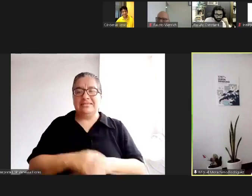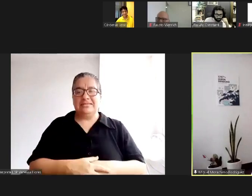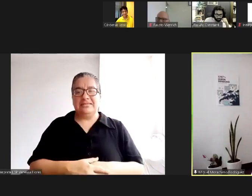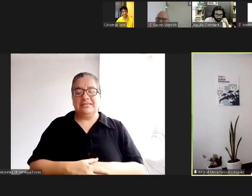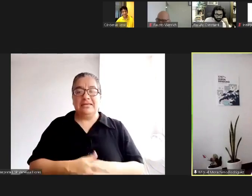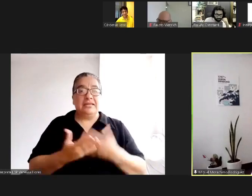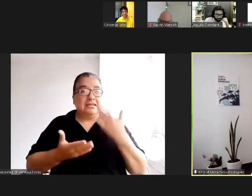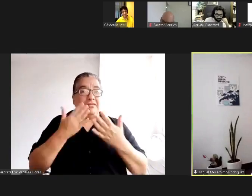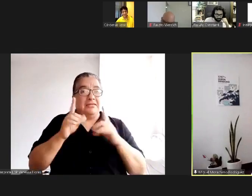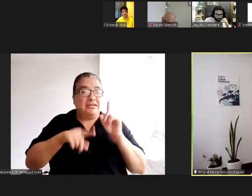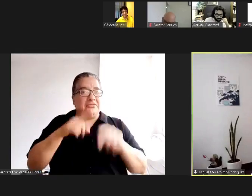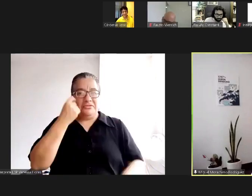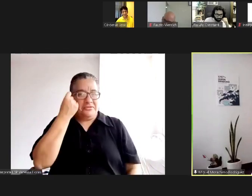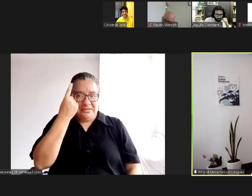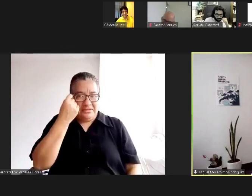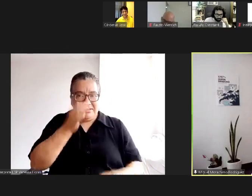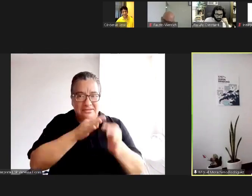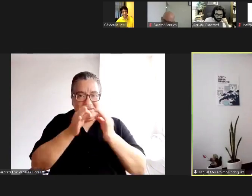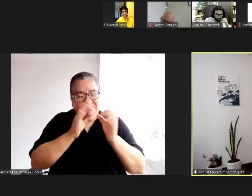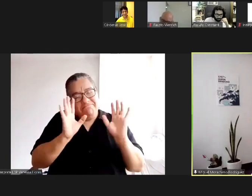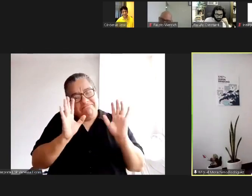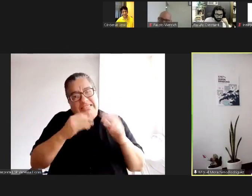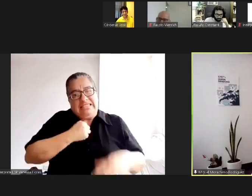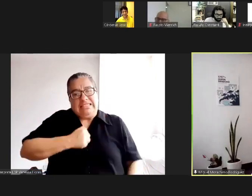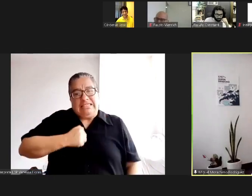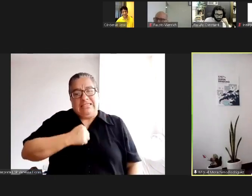entendió mucho. Pero en definitiva, el software